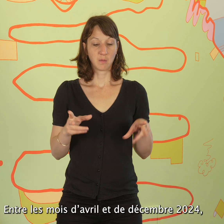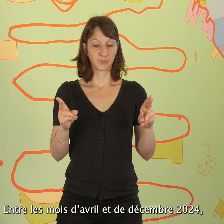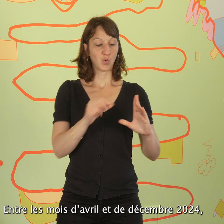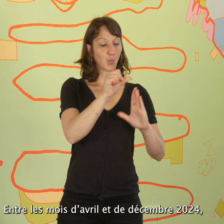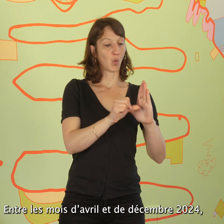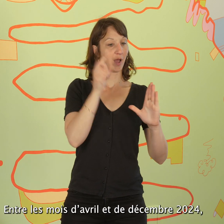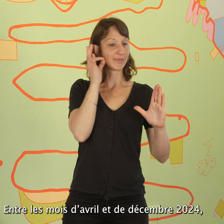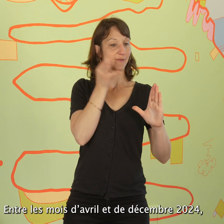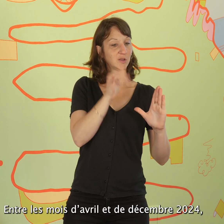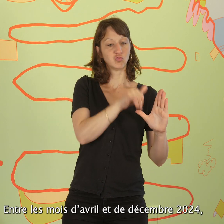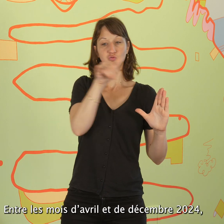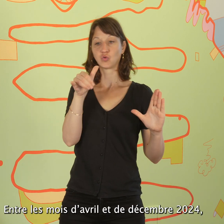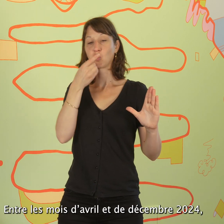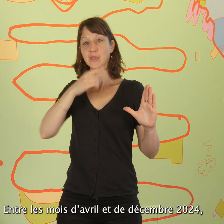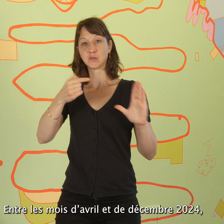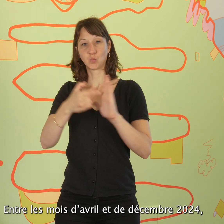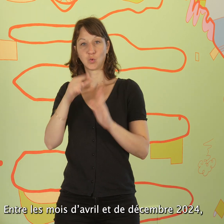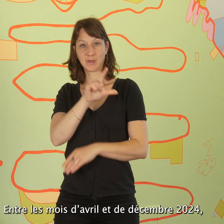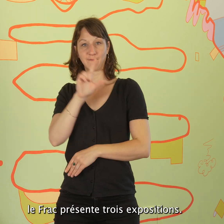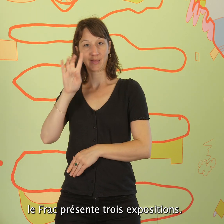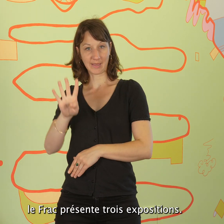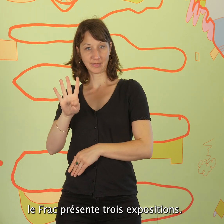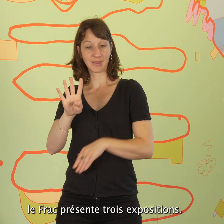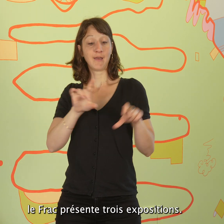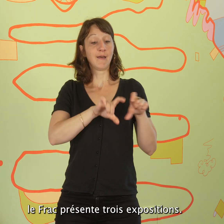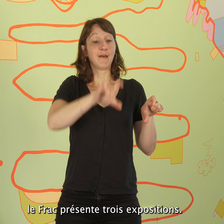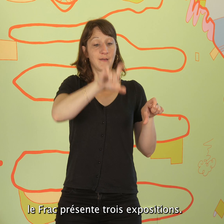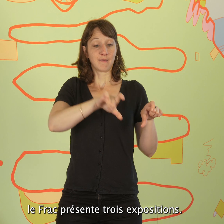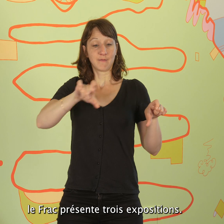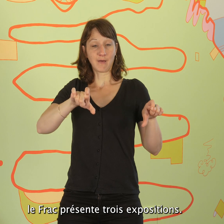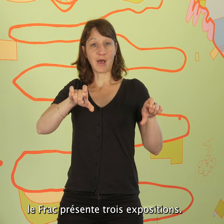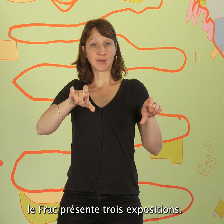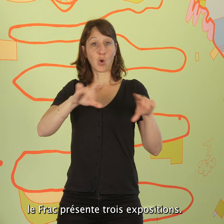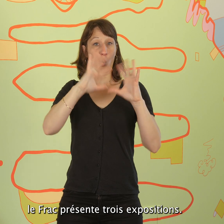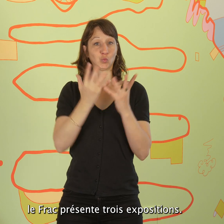Entre les mois d'avril et de décembre 2024, le FRAC présente 3 expositions.